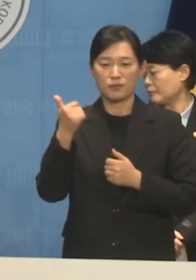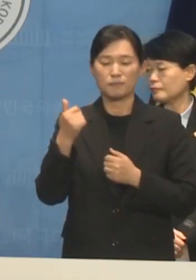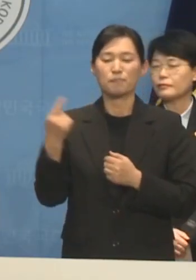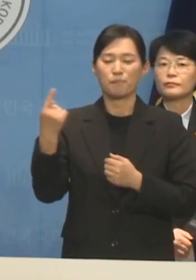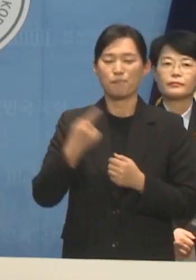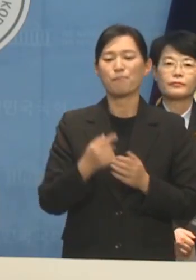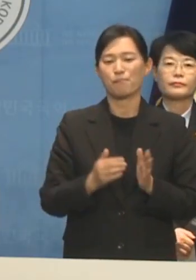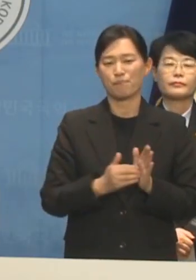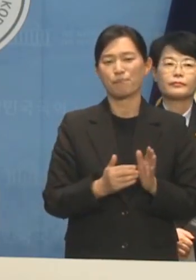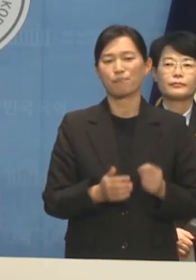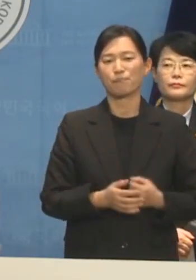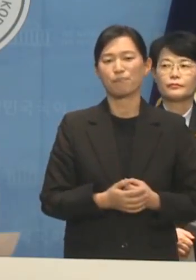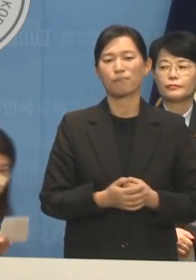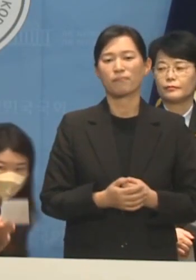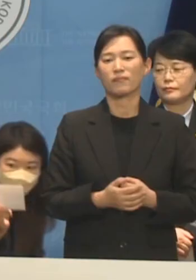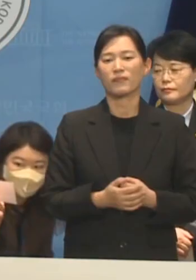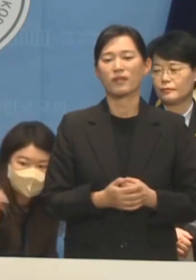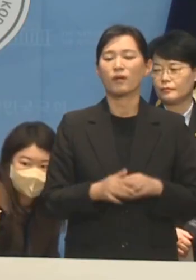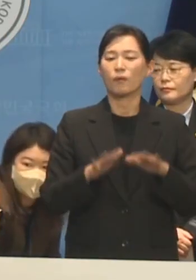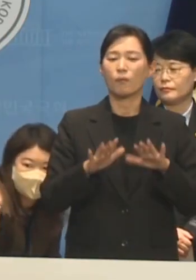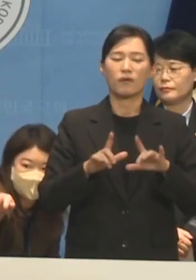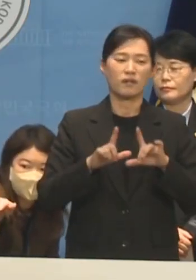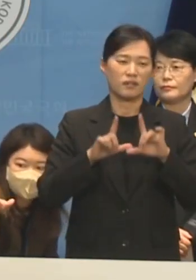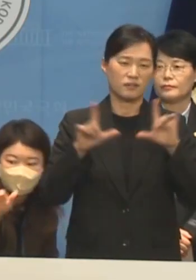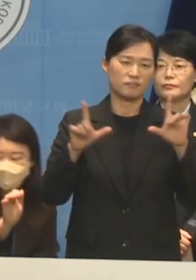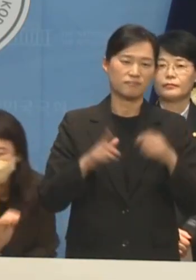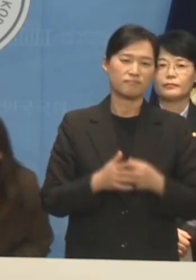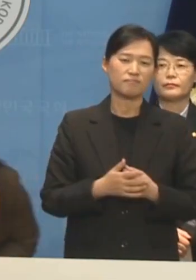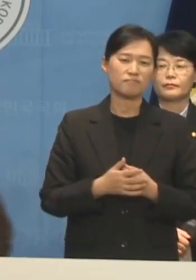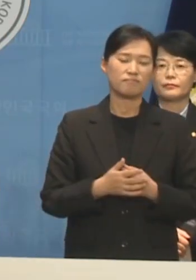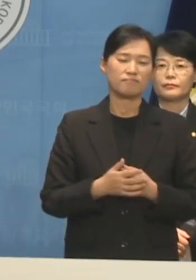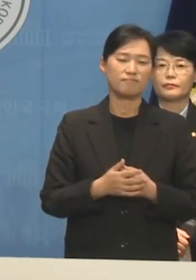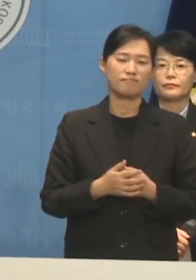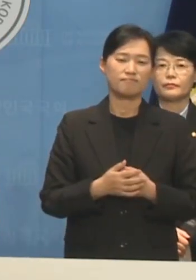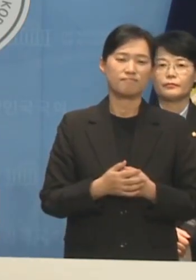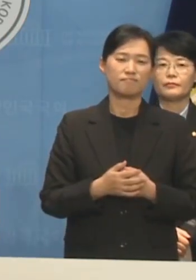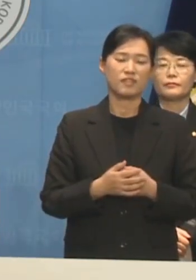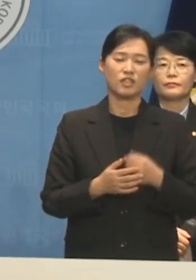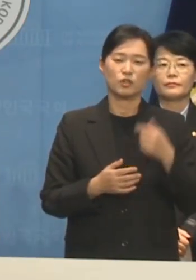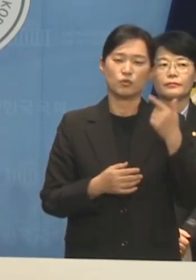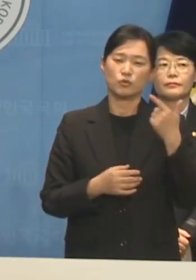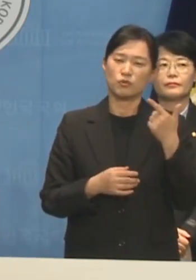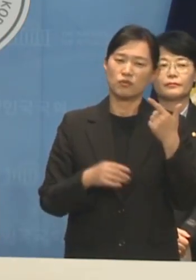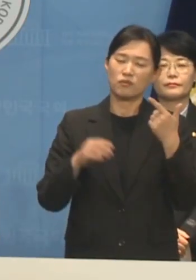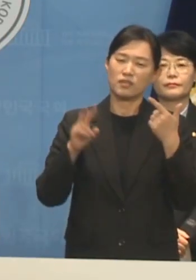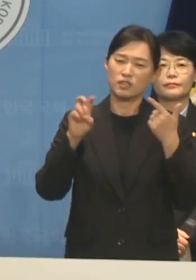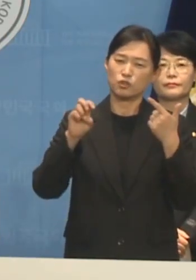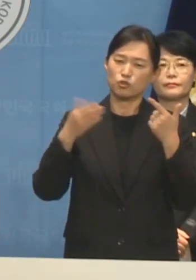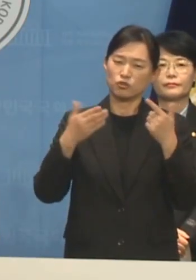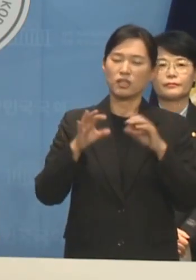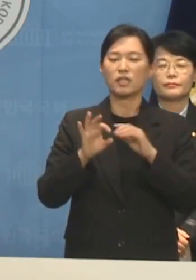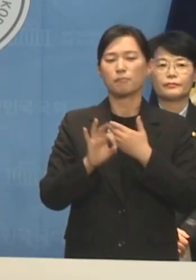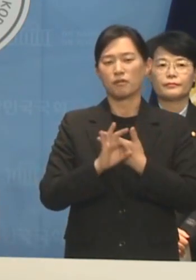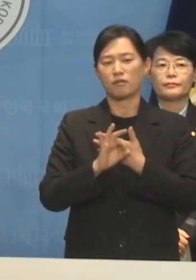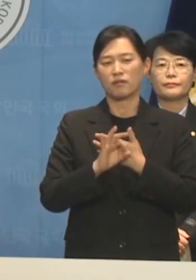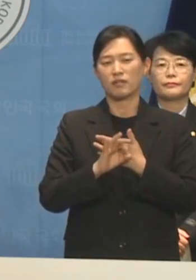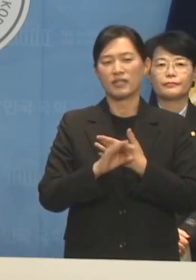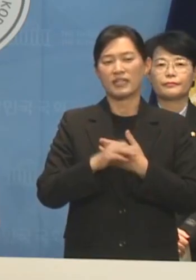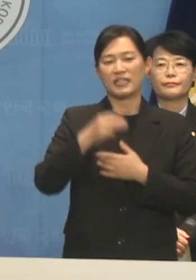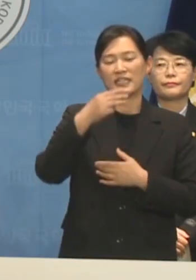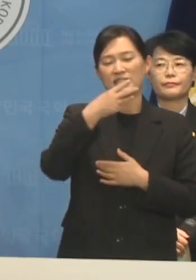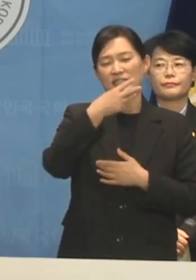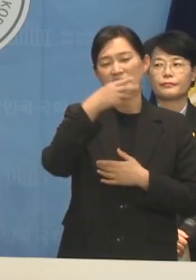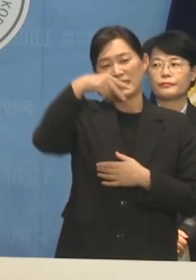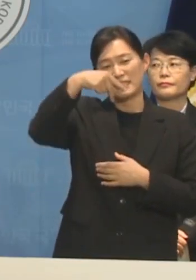주셨습니다. 그리고 올해가 올해 6월 29일이면 삼풍백화점 붕괴